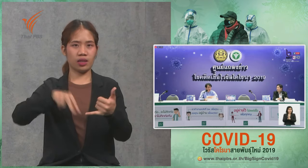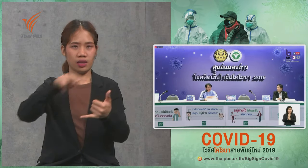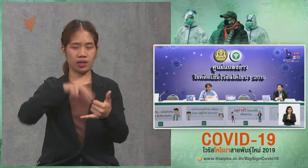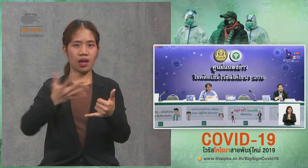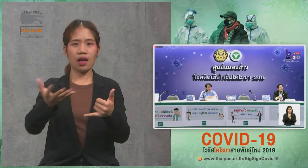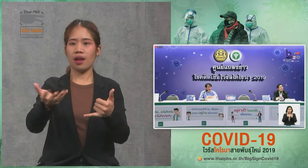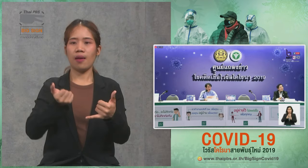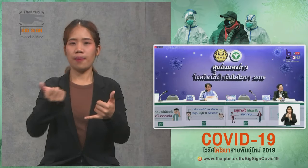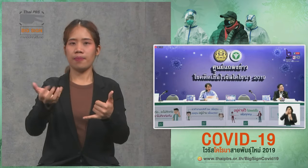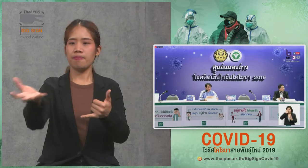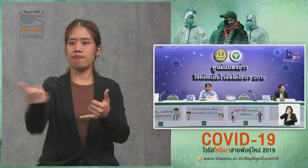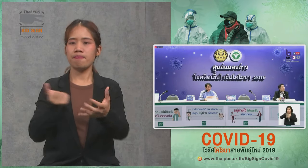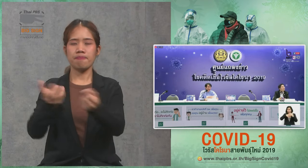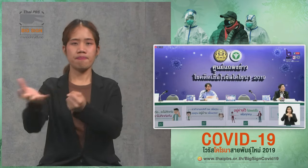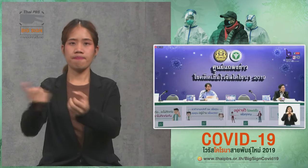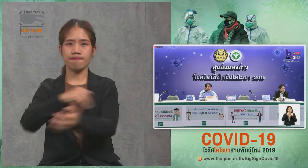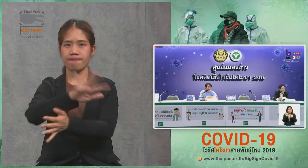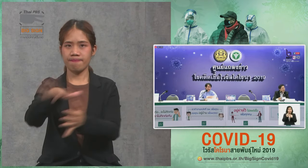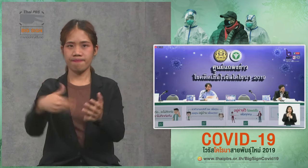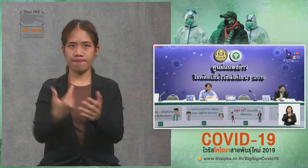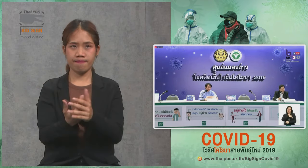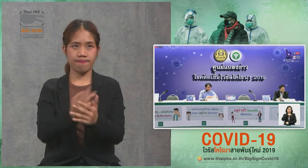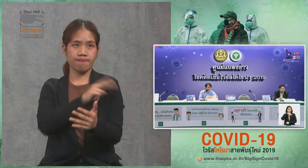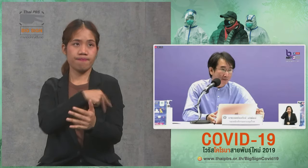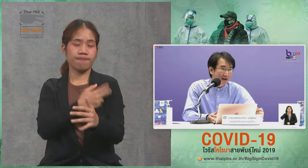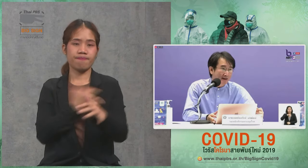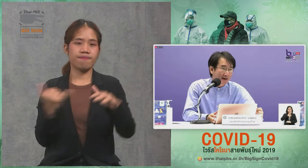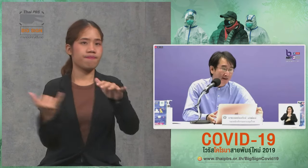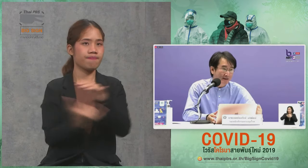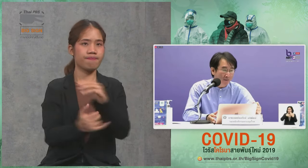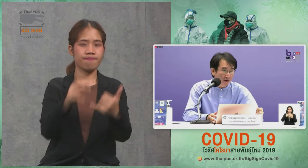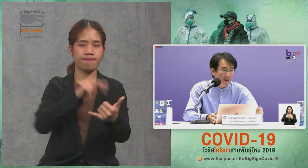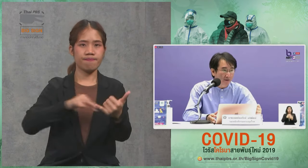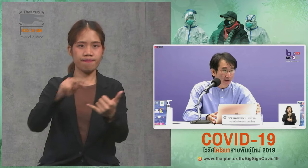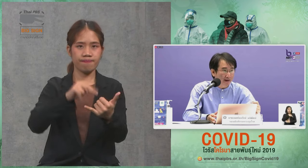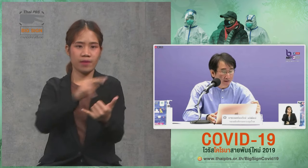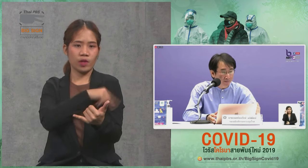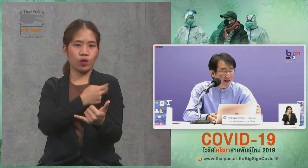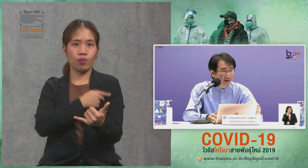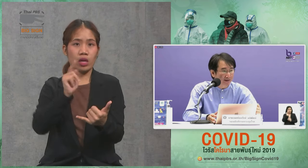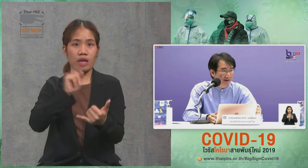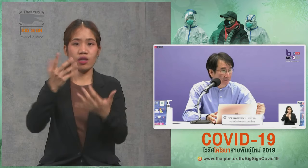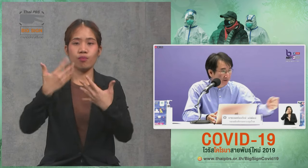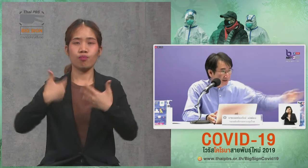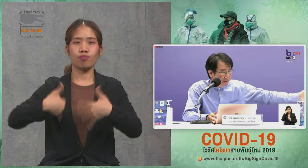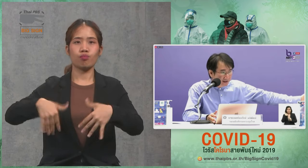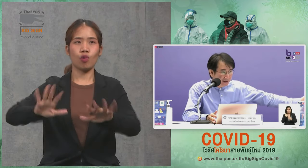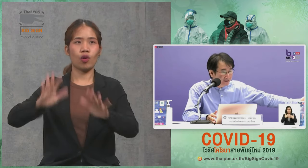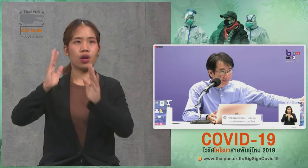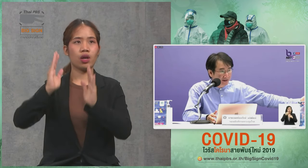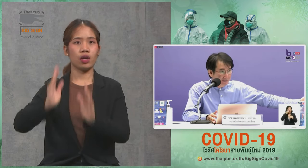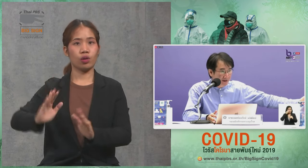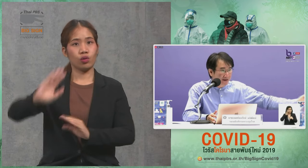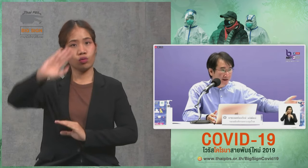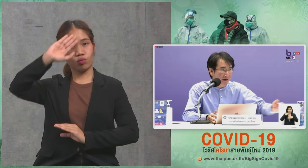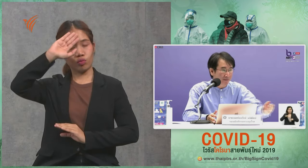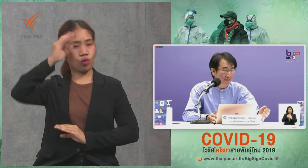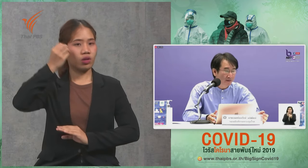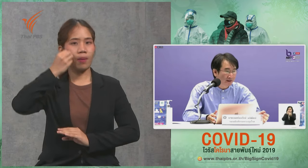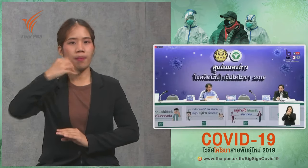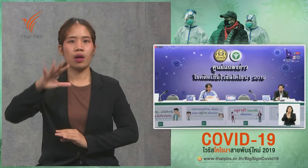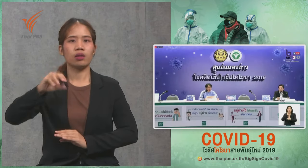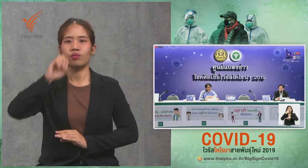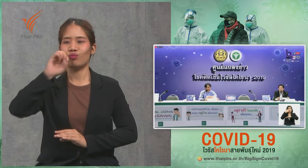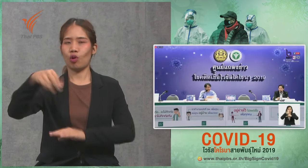ยทุกคนไว้ในโรงพยาบาลนะครับ ต้องอยู่ โรงพยาบาลไหนที่ปล่อยให้คนไข้กลับบ้านนะครับเดี๋ยวแจ้งที่ท่านอธิบดีเดี๋ยวนี้เลยนะ